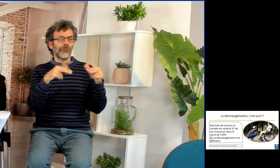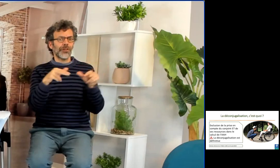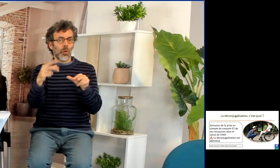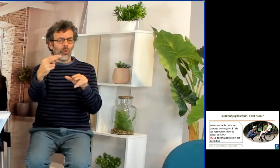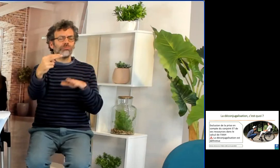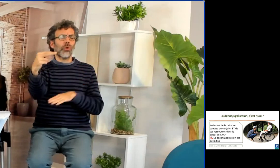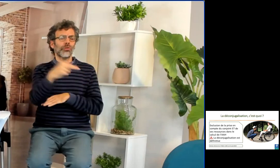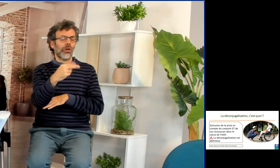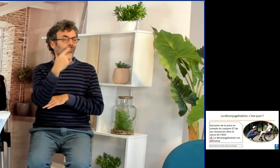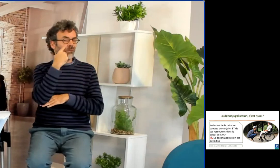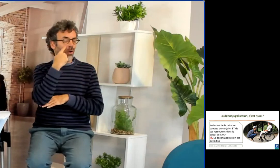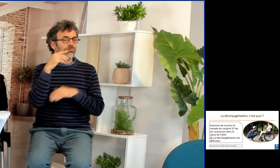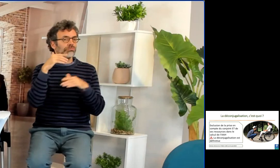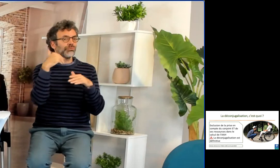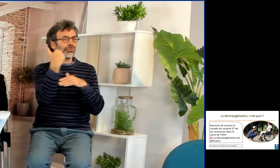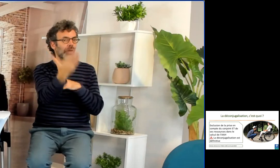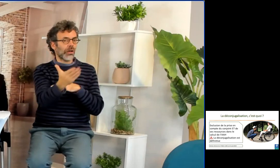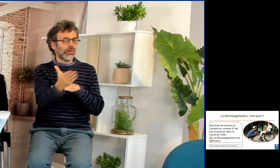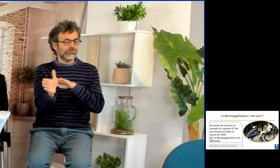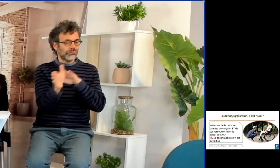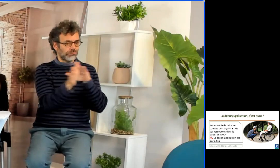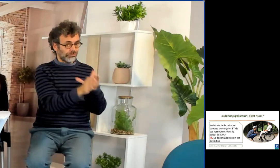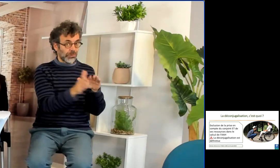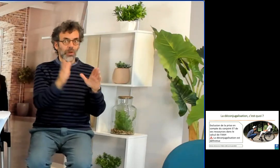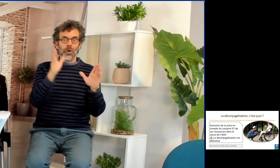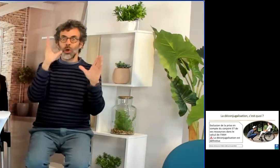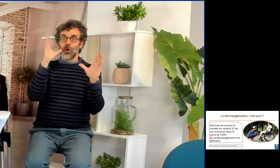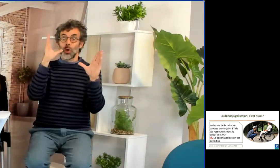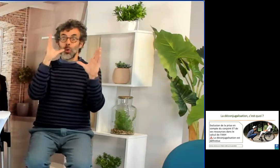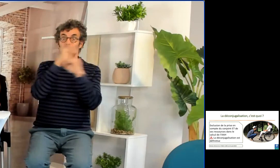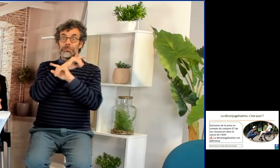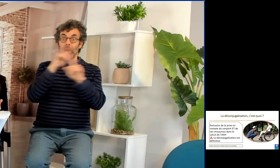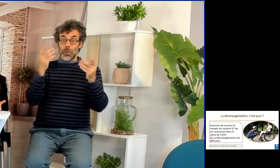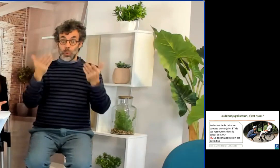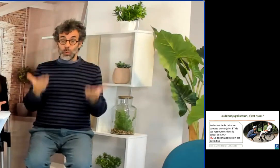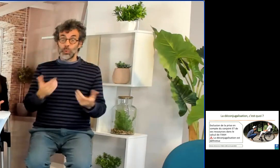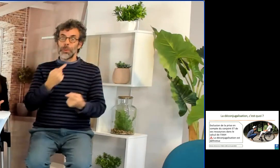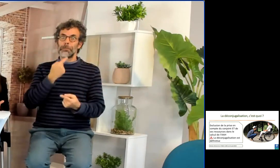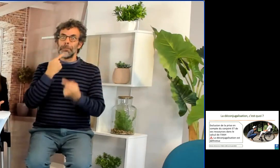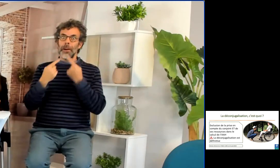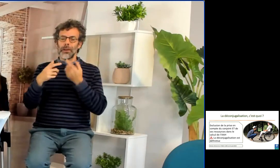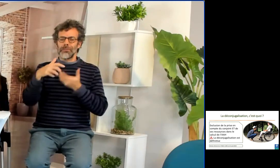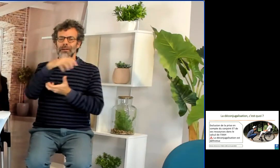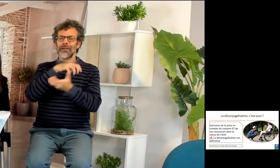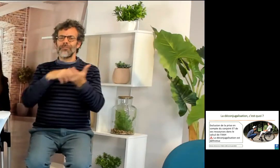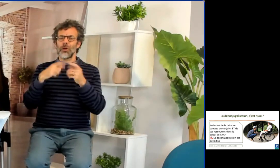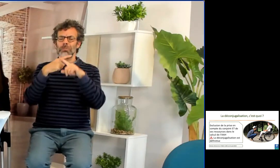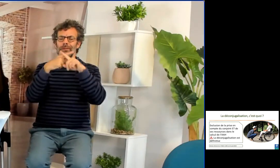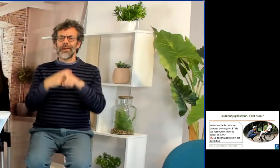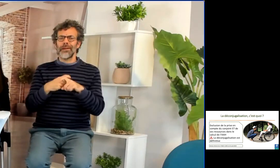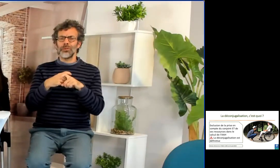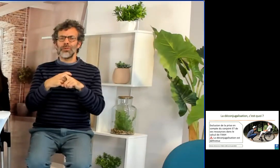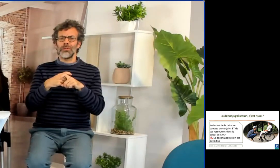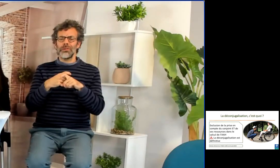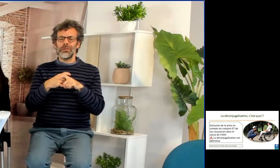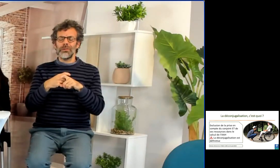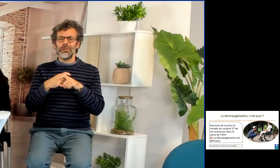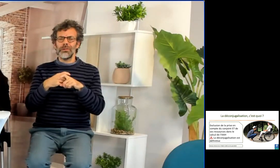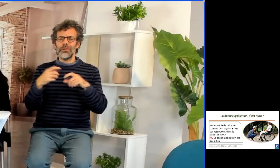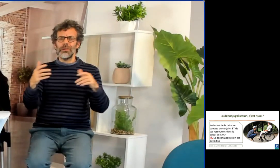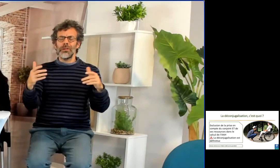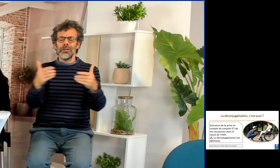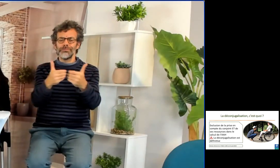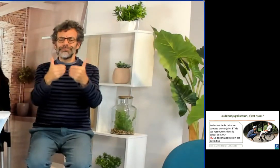c'est notre sujet d'aujourd'hui, le mode de calcul de l'AAH a été déconjugalisé. Et Céline, ça veut dire